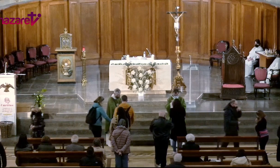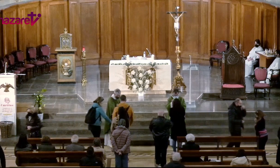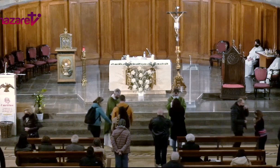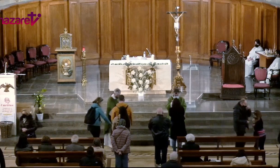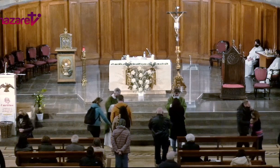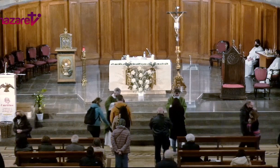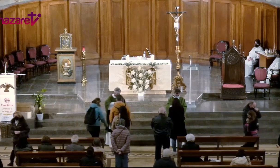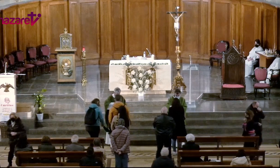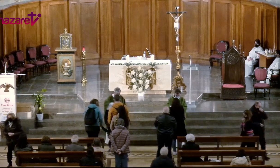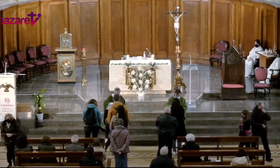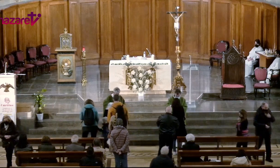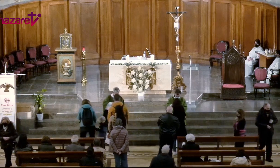confesándolo,